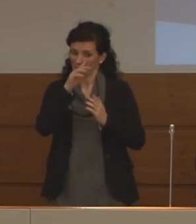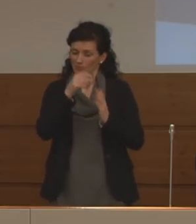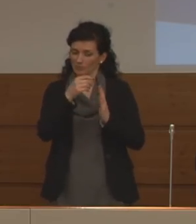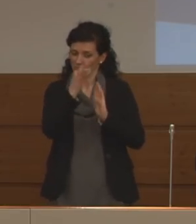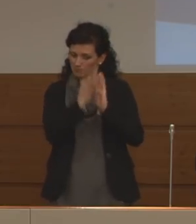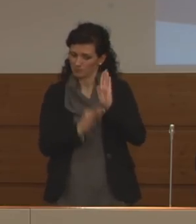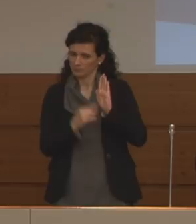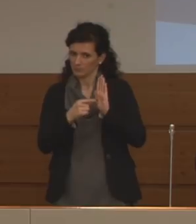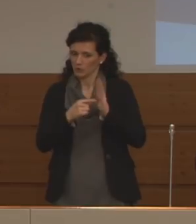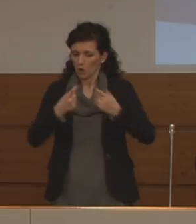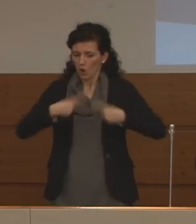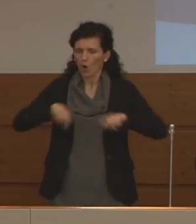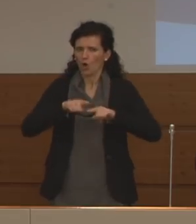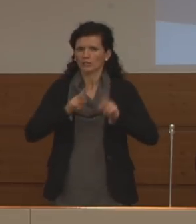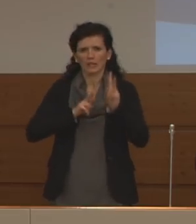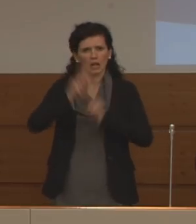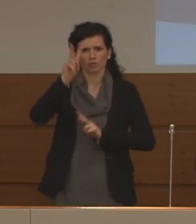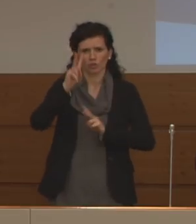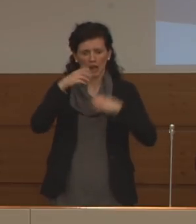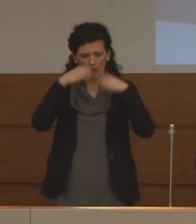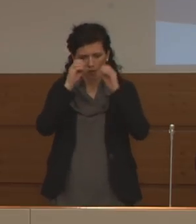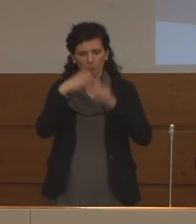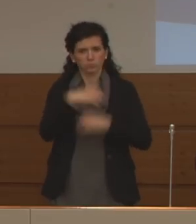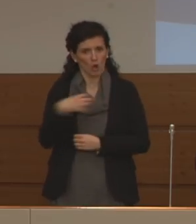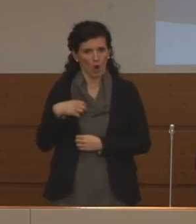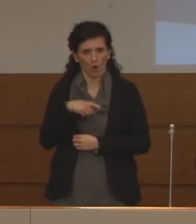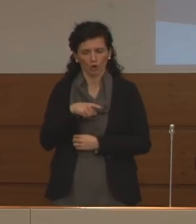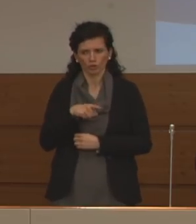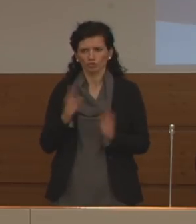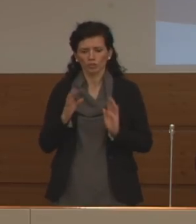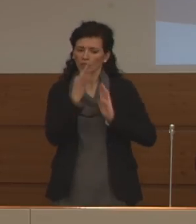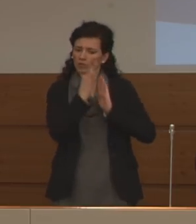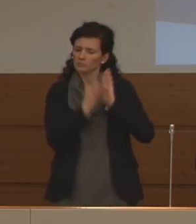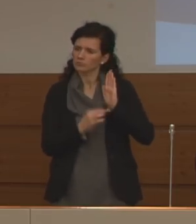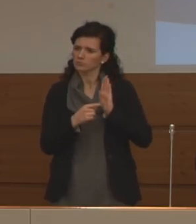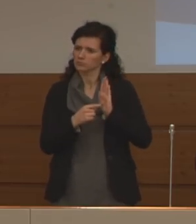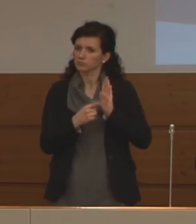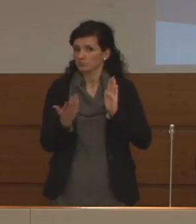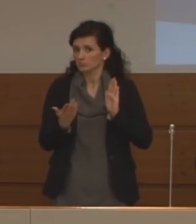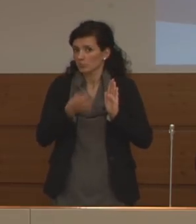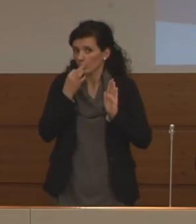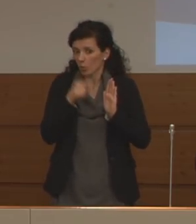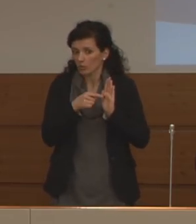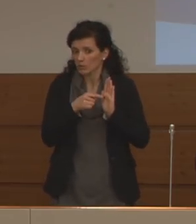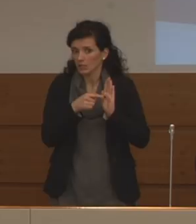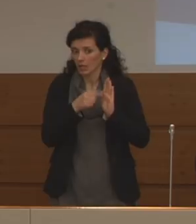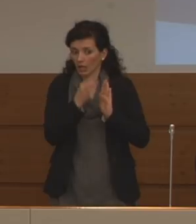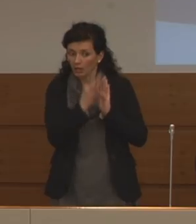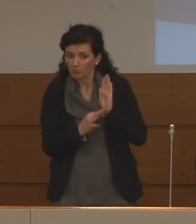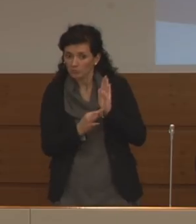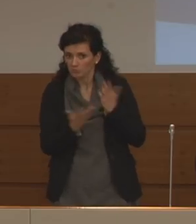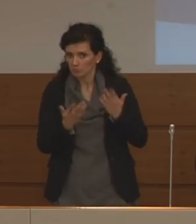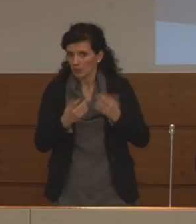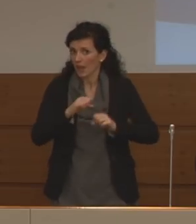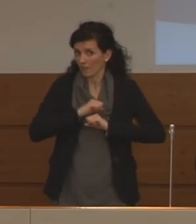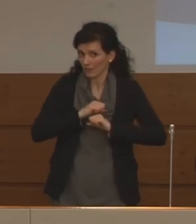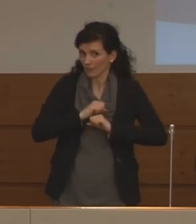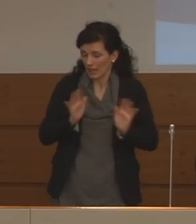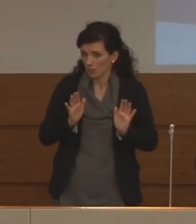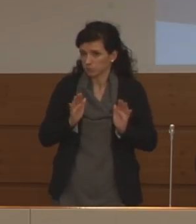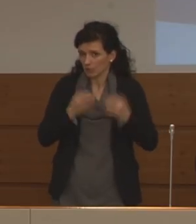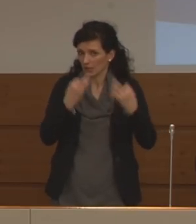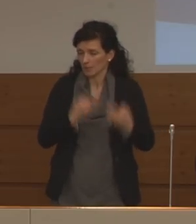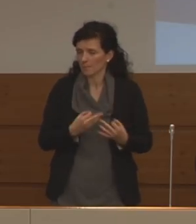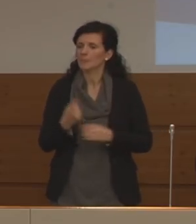ripeto dell'ordine nazionale dei biologi quindi sia a ragioni di detenere una fonte di una qualche affidabilità dice quando torni a casa